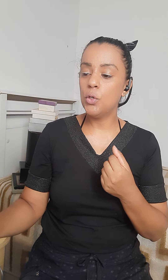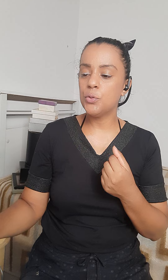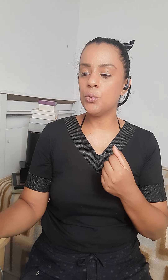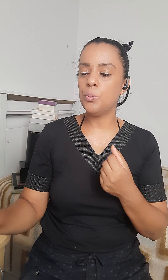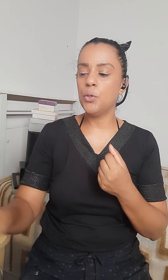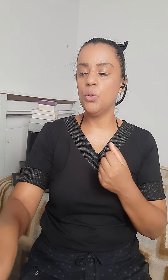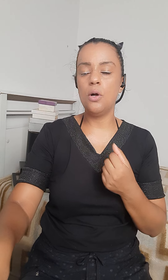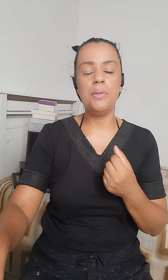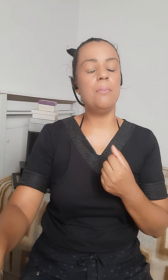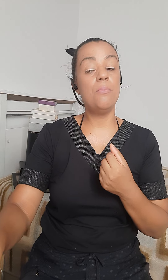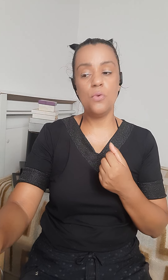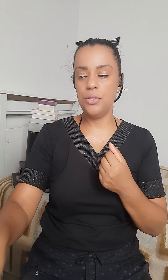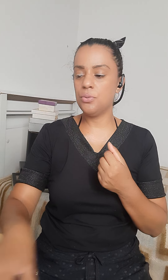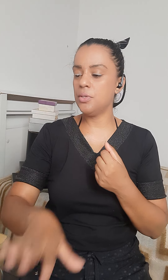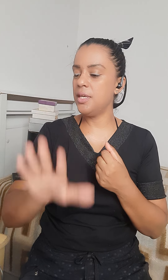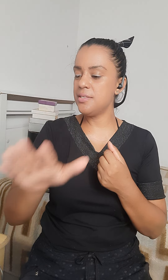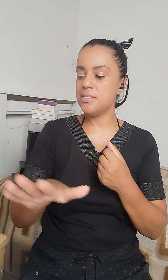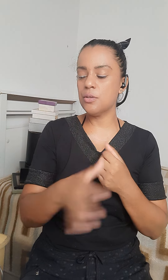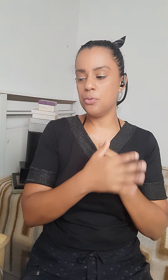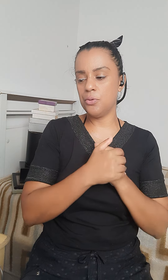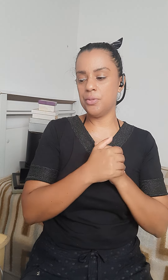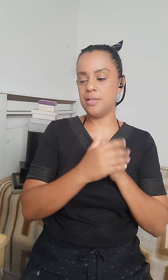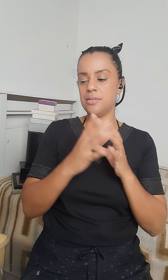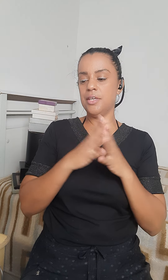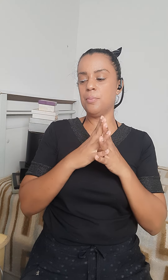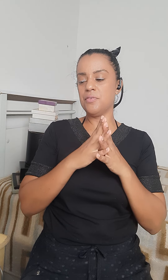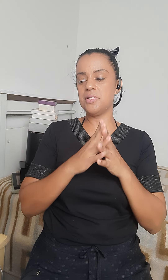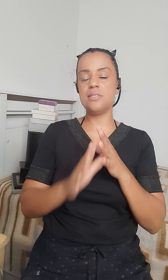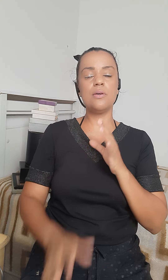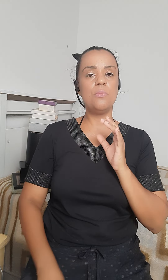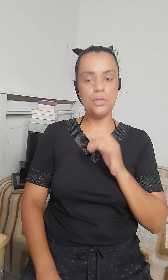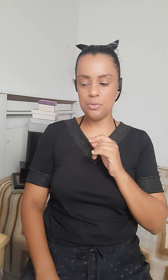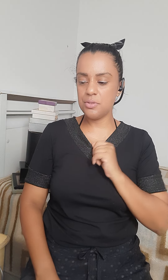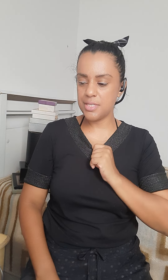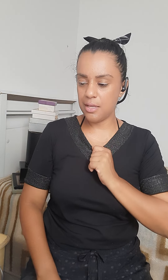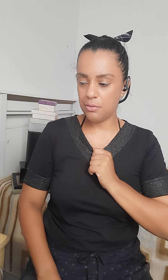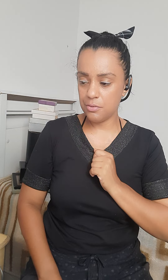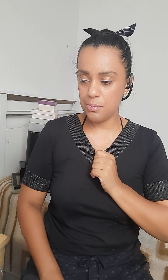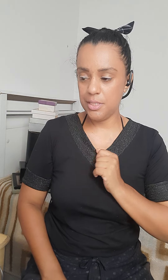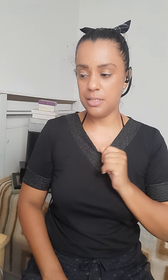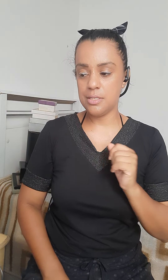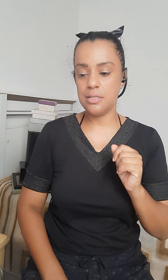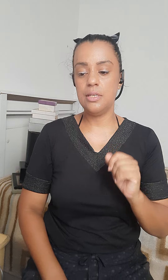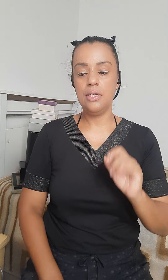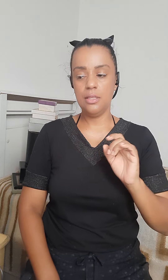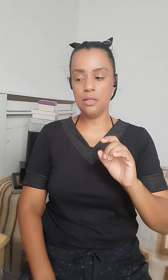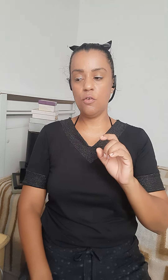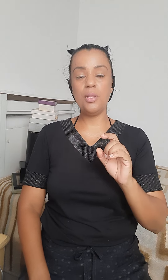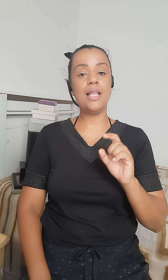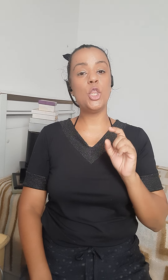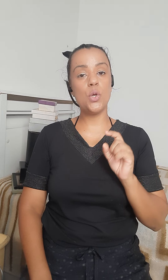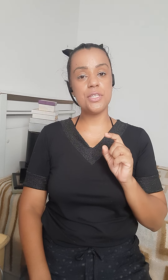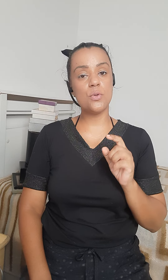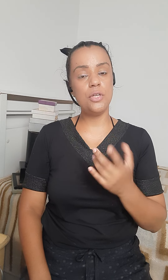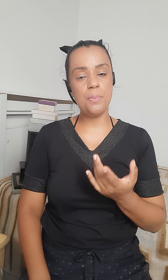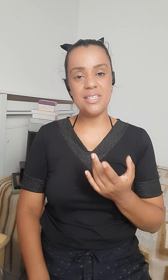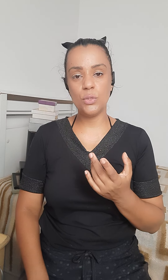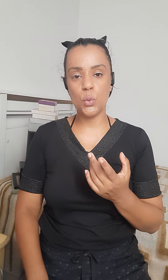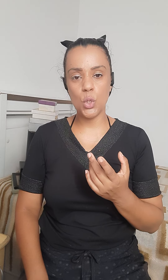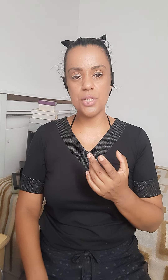Outro pronome muito... Esses que eu tô trazendo aqui para vocês são muito usados, viu, meninas? Então, vamos lá. Nós, quando eu represento